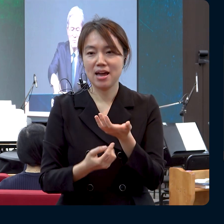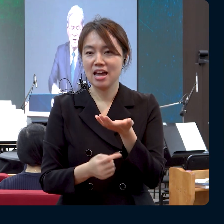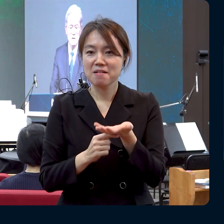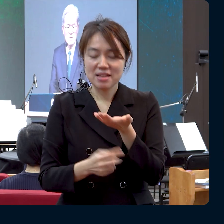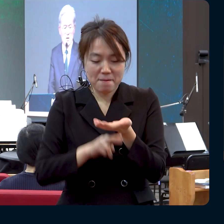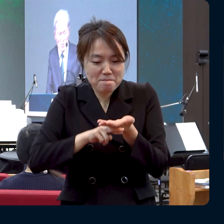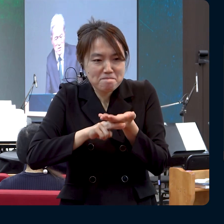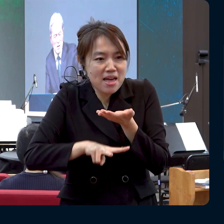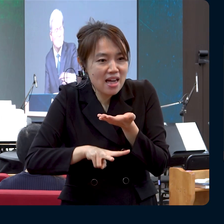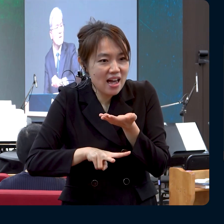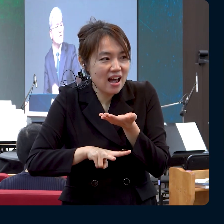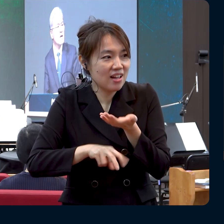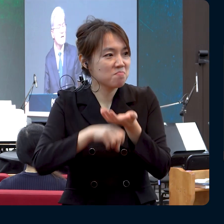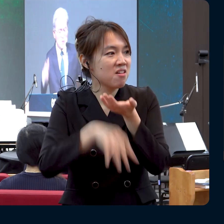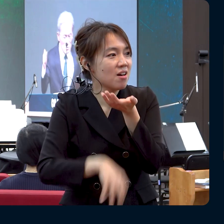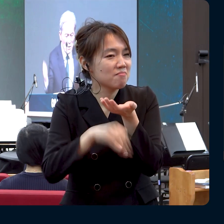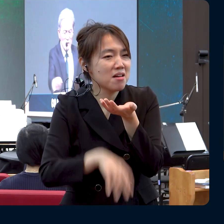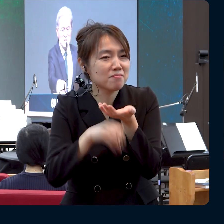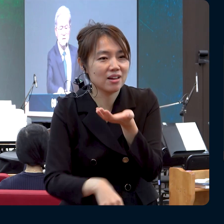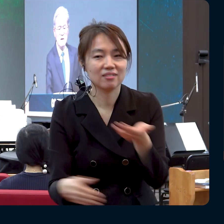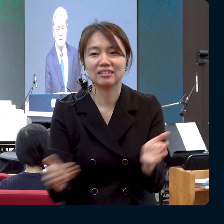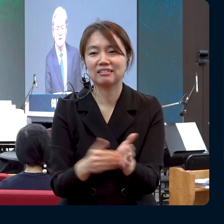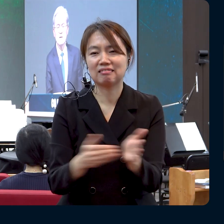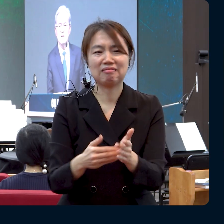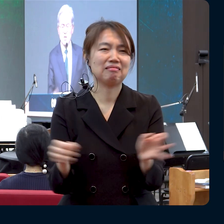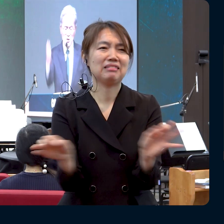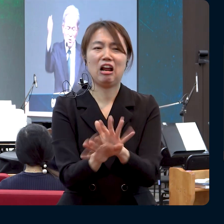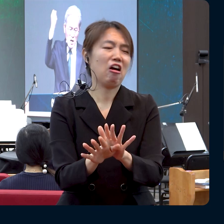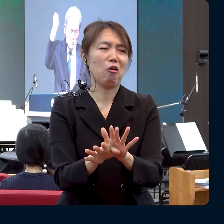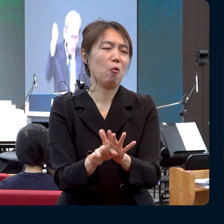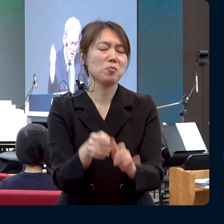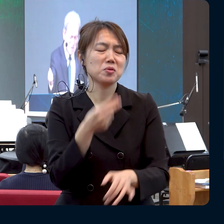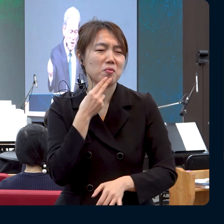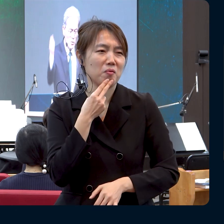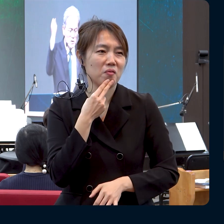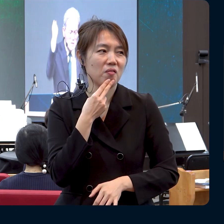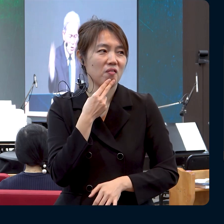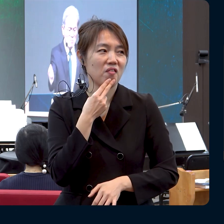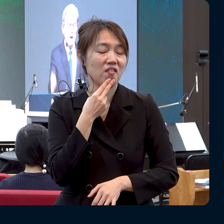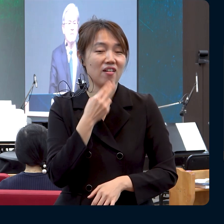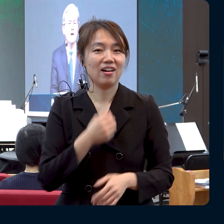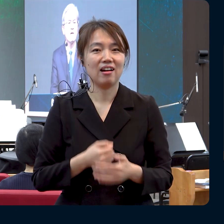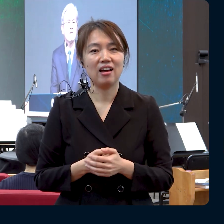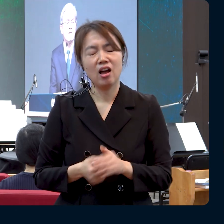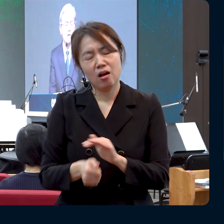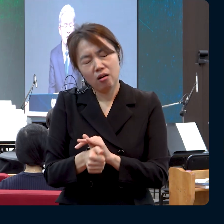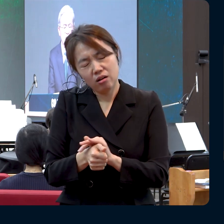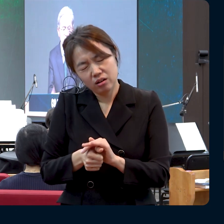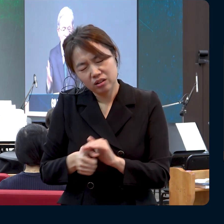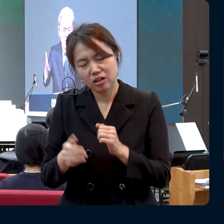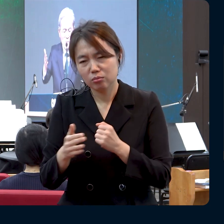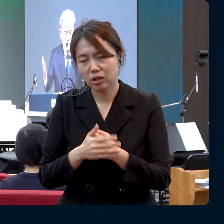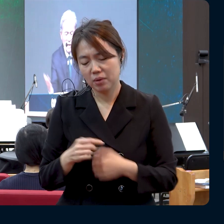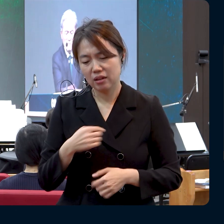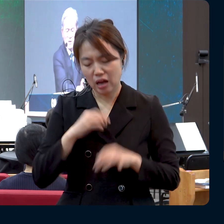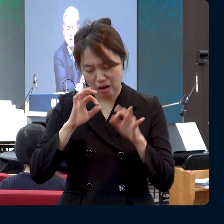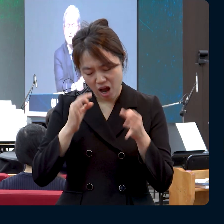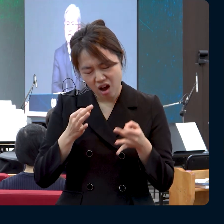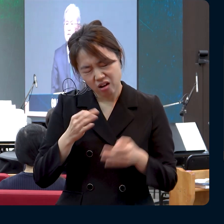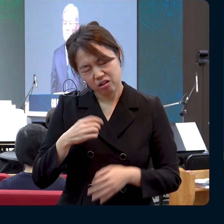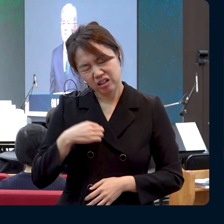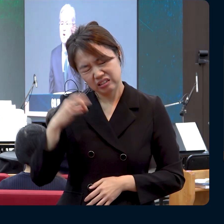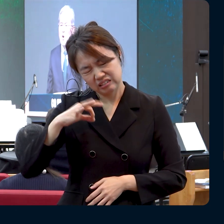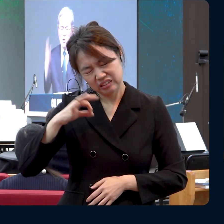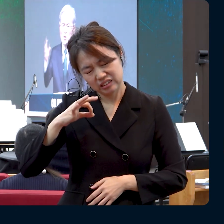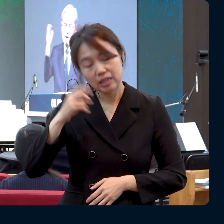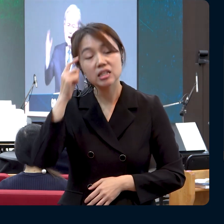죄책감 때문에, 열등감 때문에, 실패의식에 스스로 자기를 무가치하게 보는 그런 마음에, 그 마음의 밑바닥이 빠져